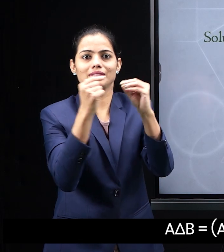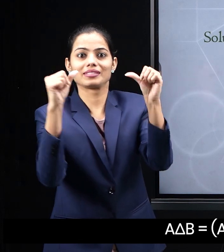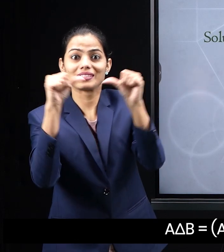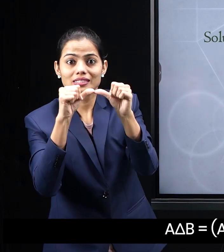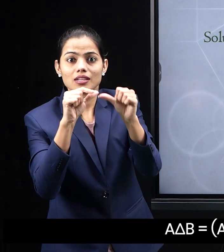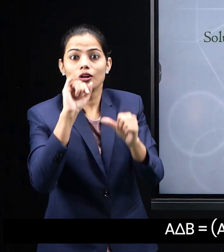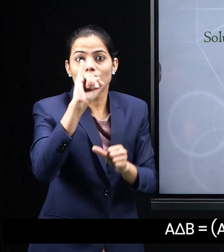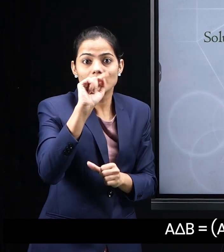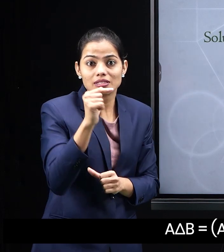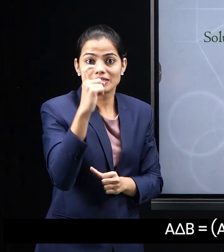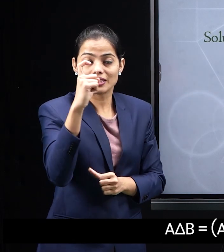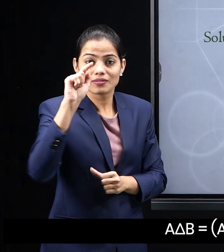10, 12.